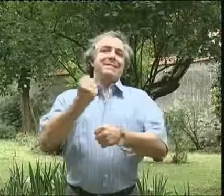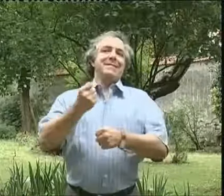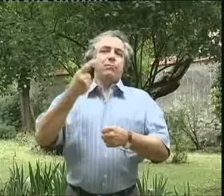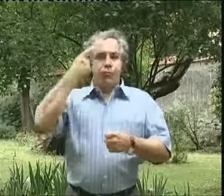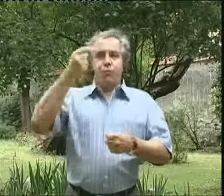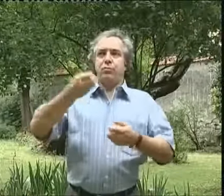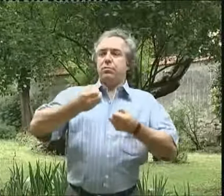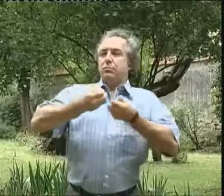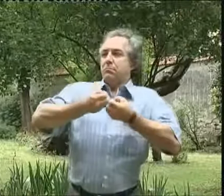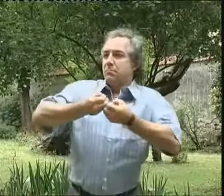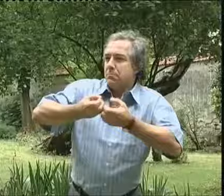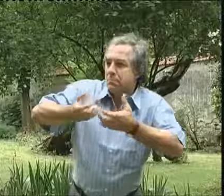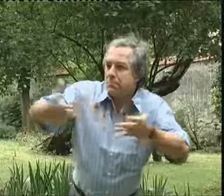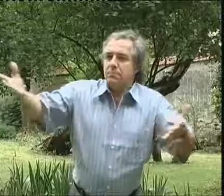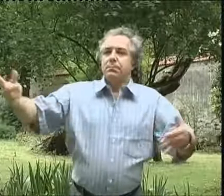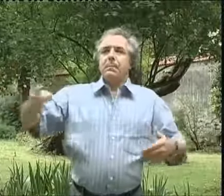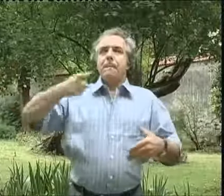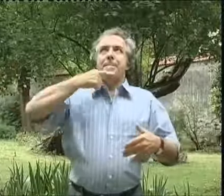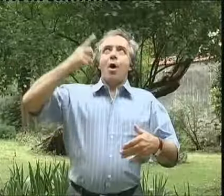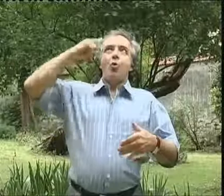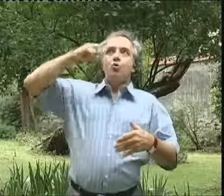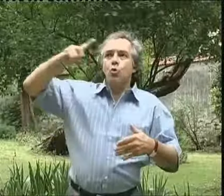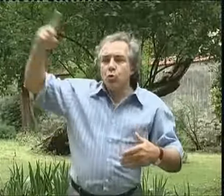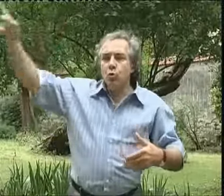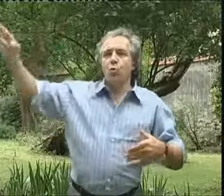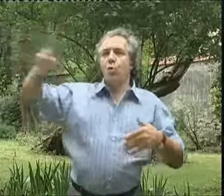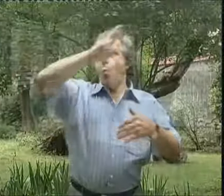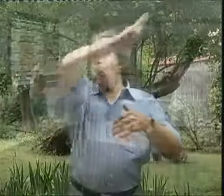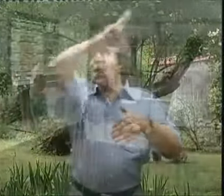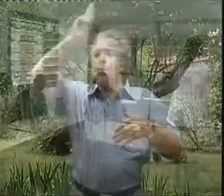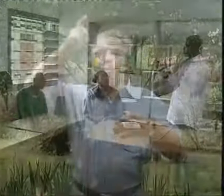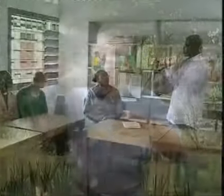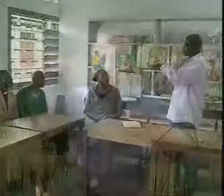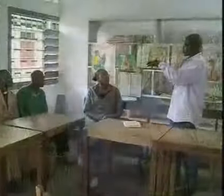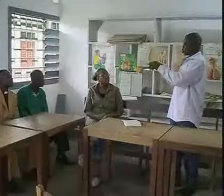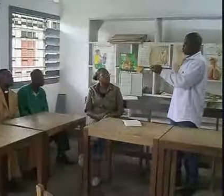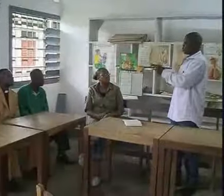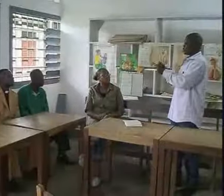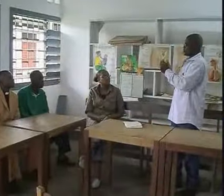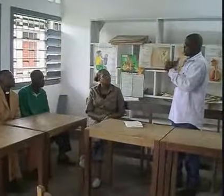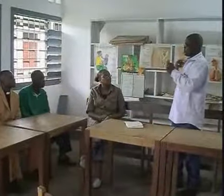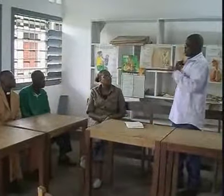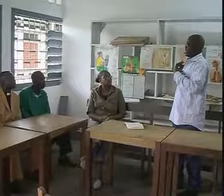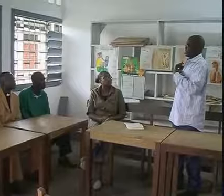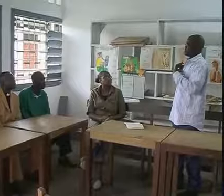bout et motivés pour enfin réussir à diffuser la parole de Dieu. Notre groupe va avant